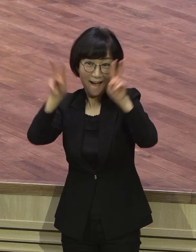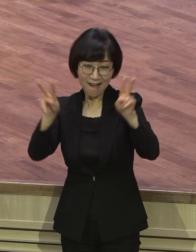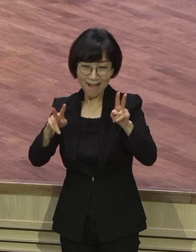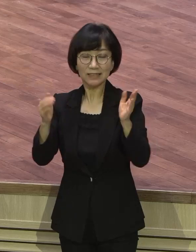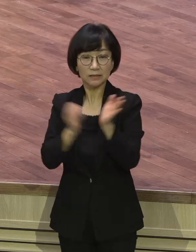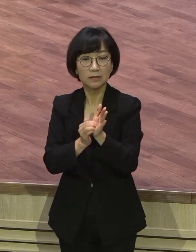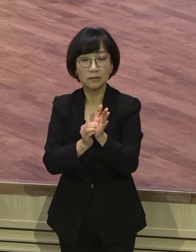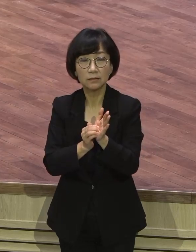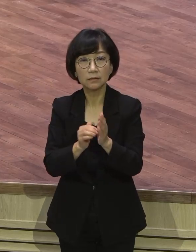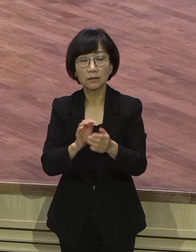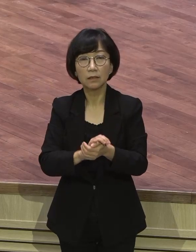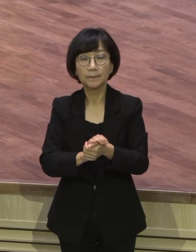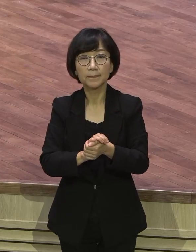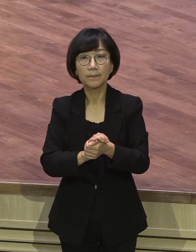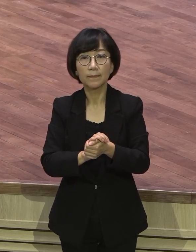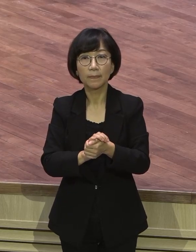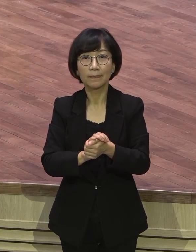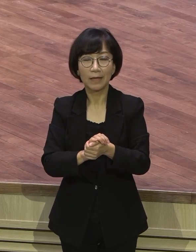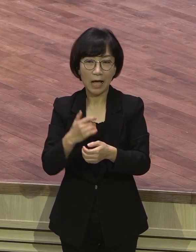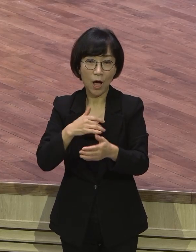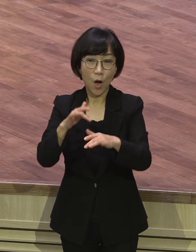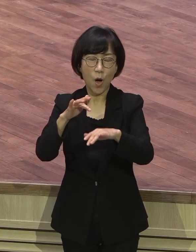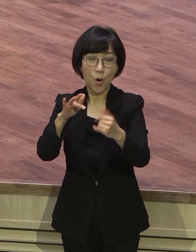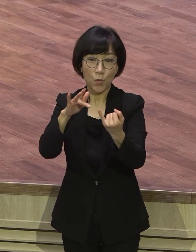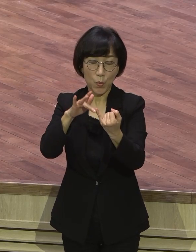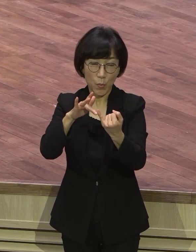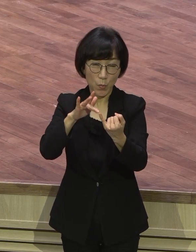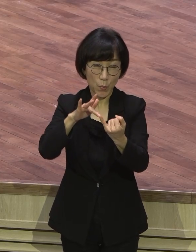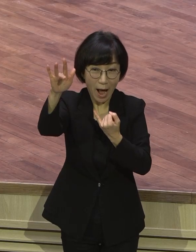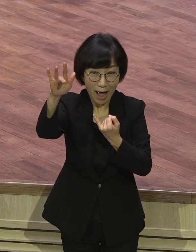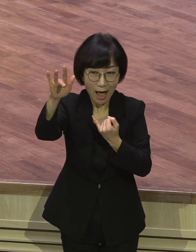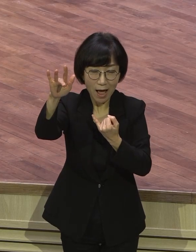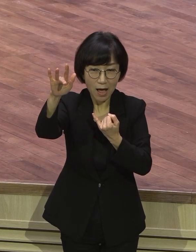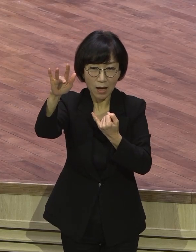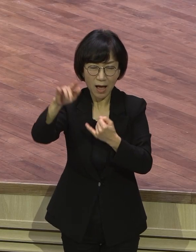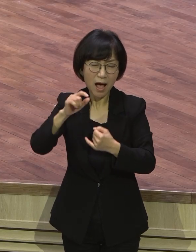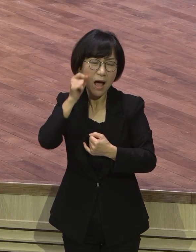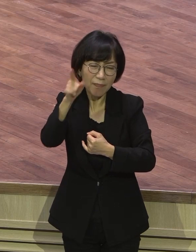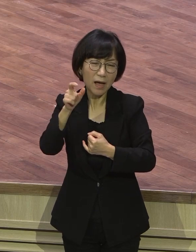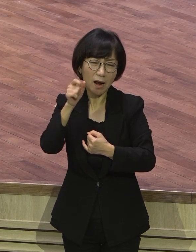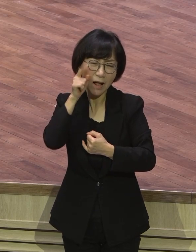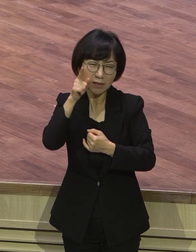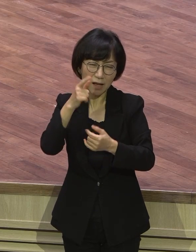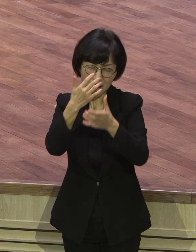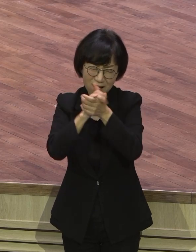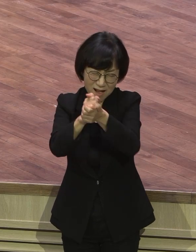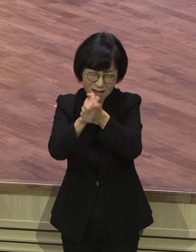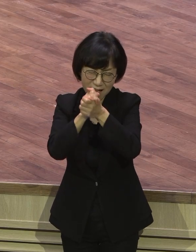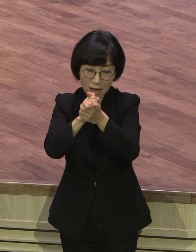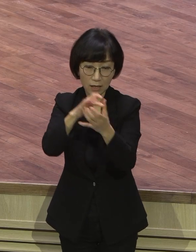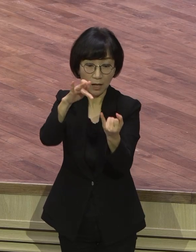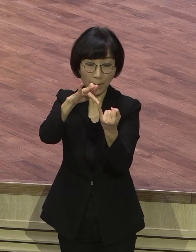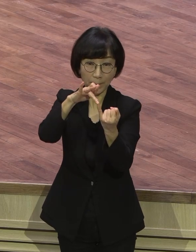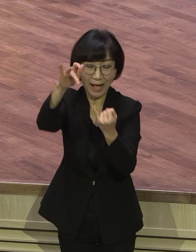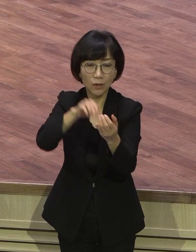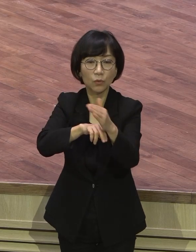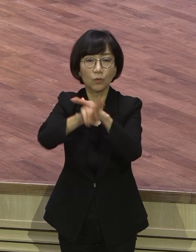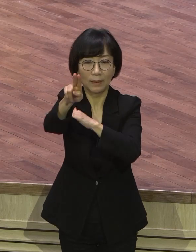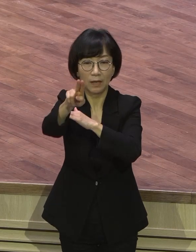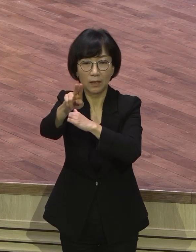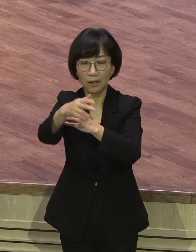등록하자 이제 우리는 다 됐다 거의 한 달 했다 밤마다 갔어요 그래서 다 난 줄